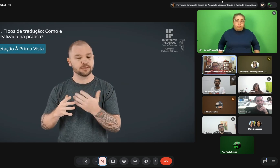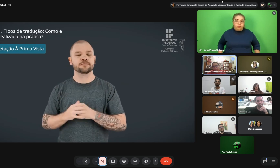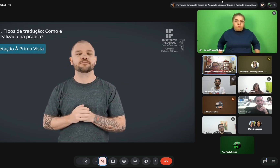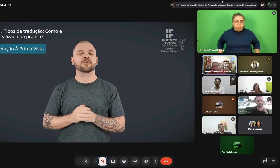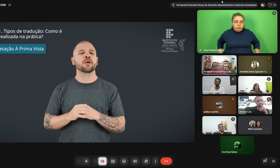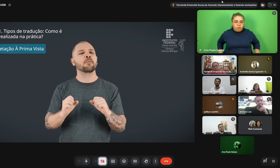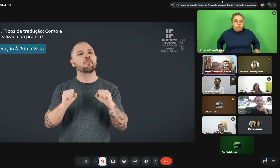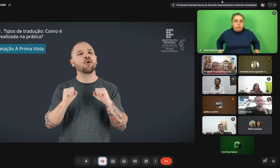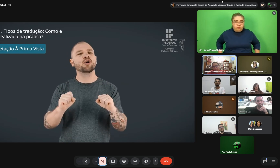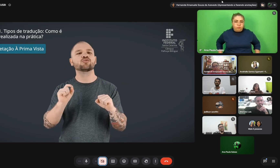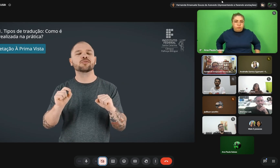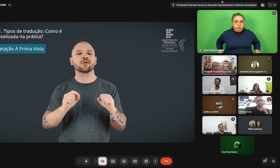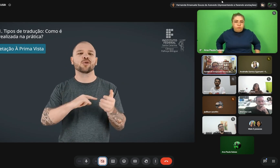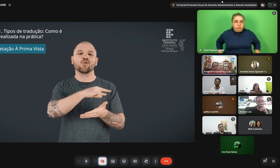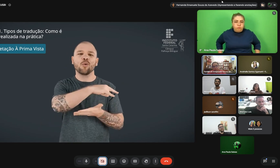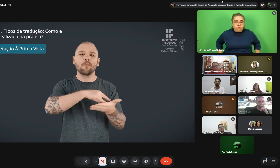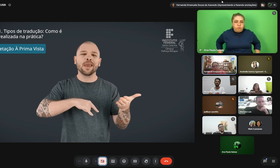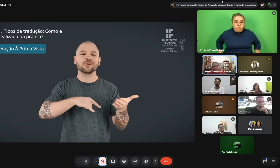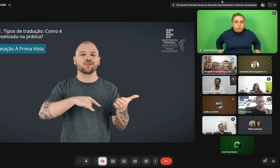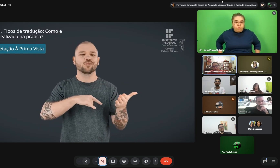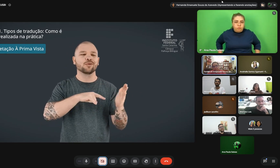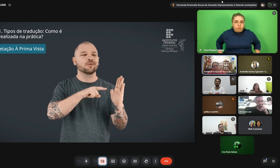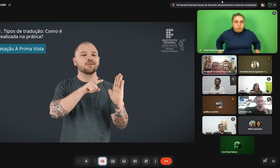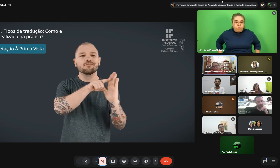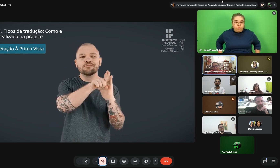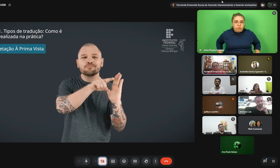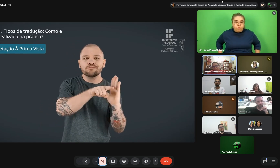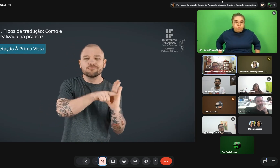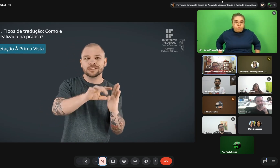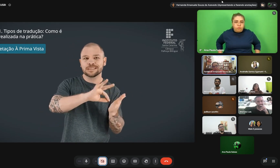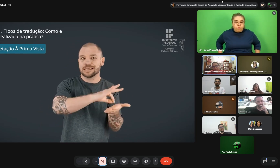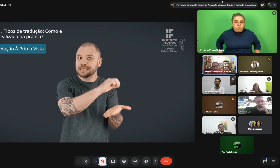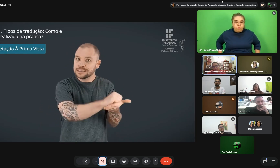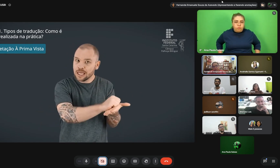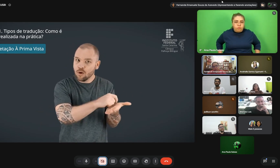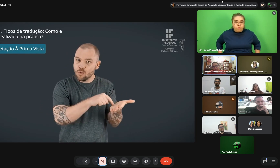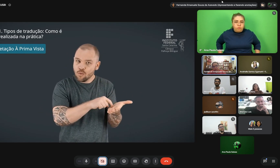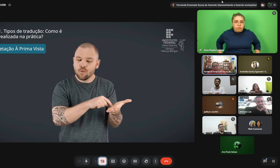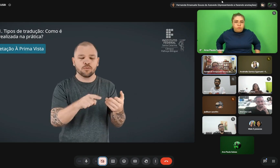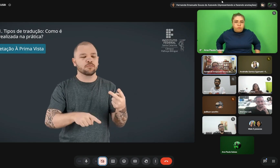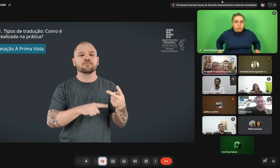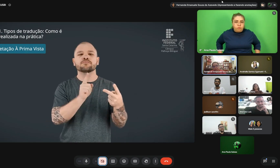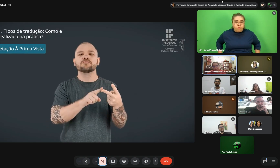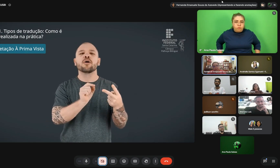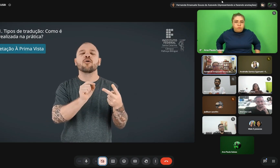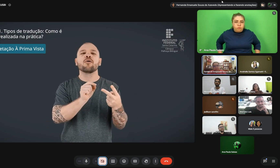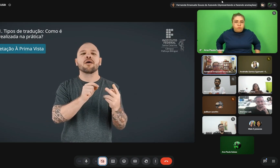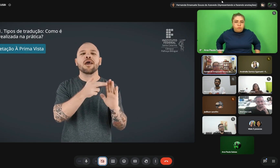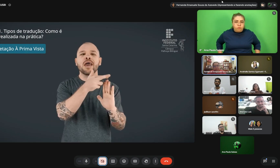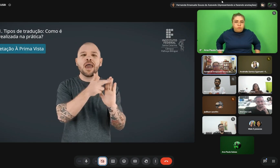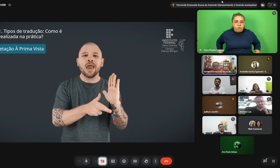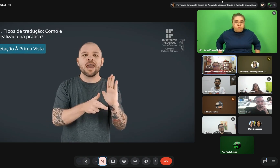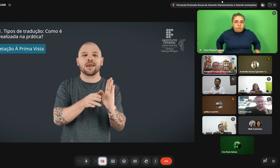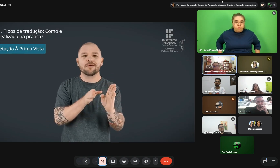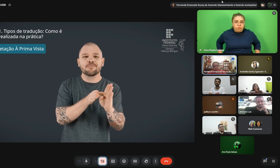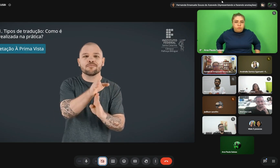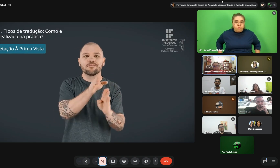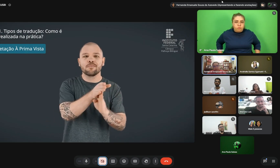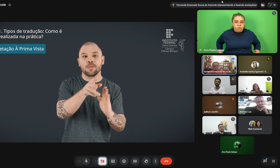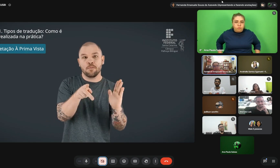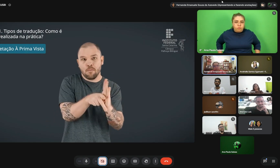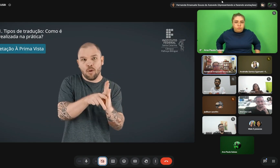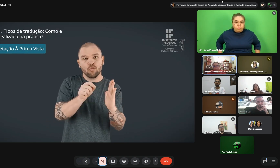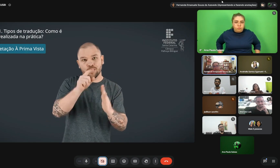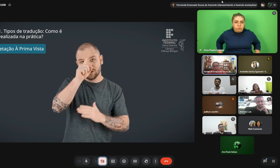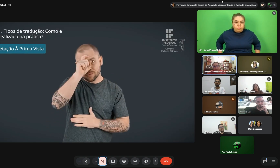traduzir em língua de sinais. A ficha, né, eu posso perguntar ali, uma ficha de inscrição,